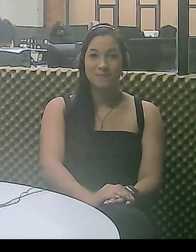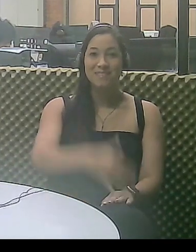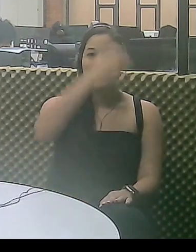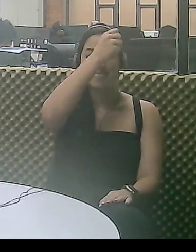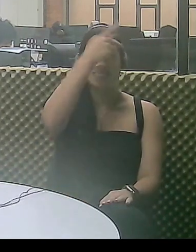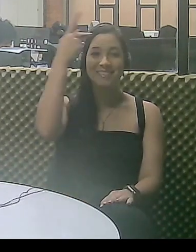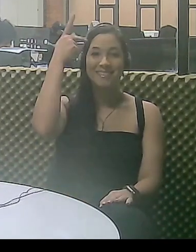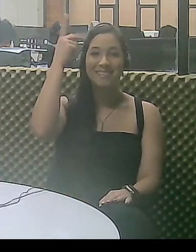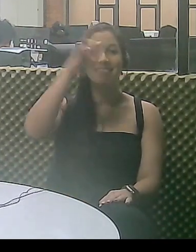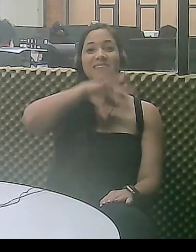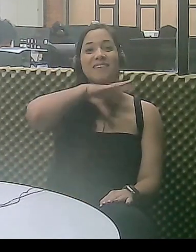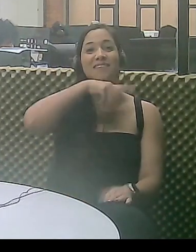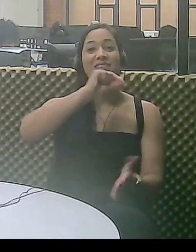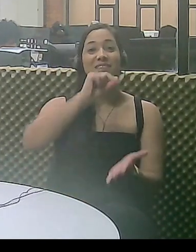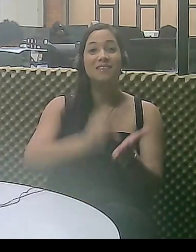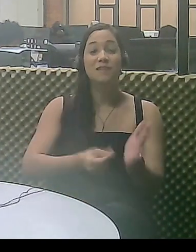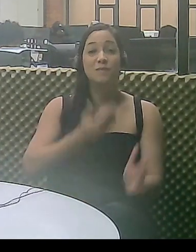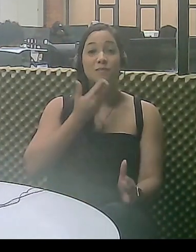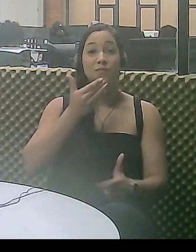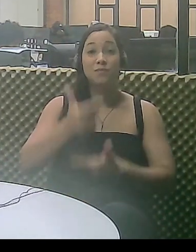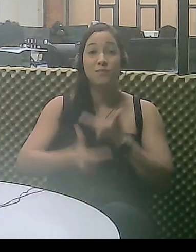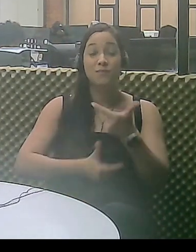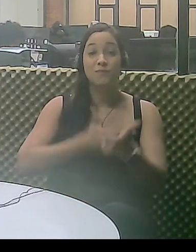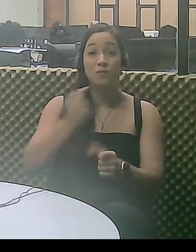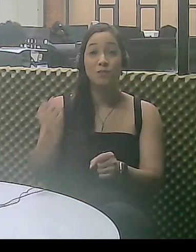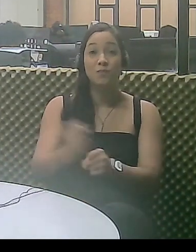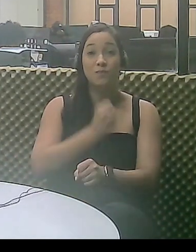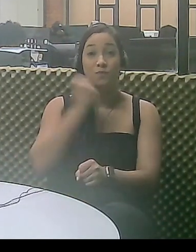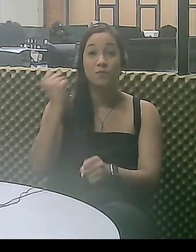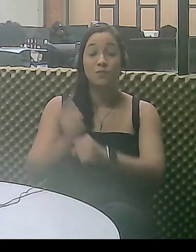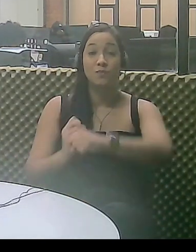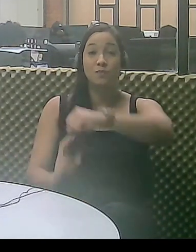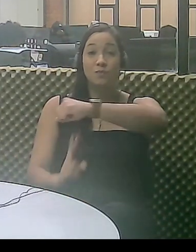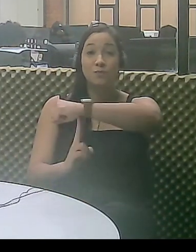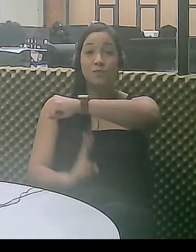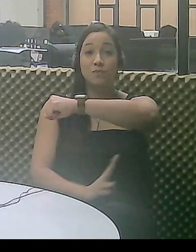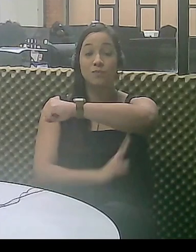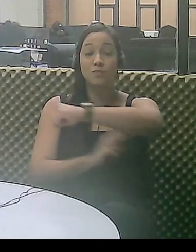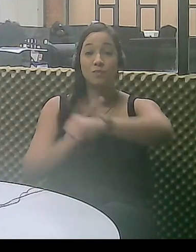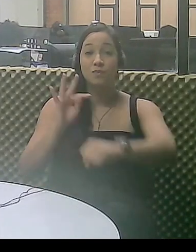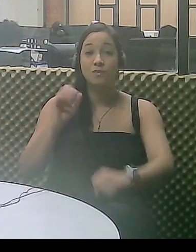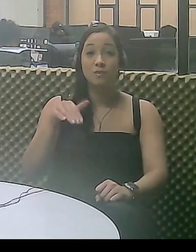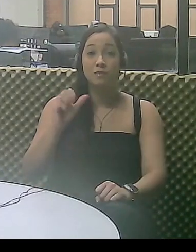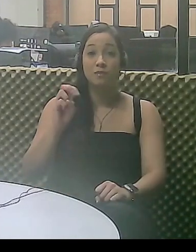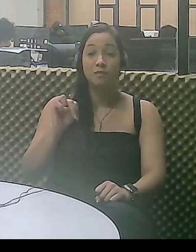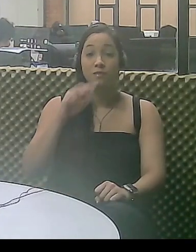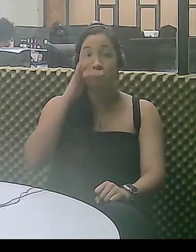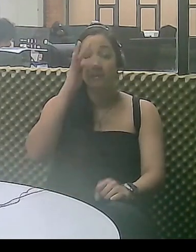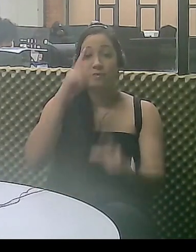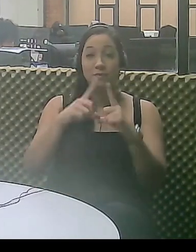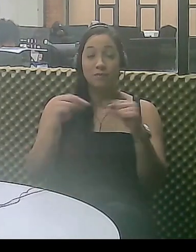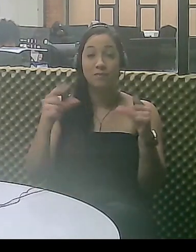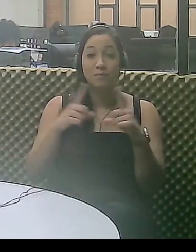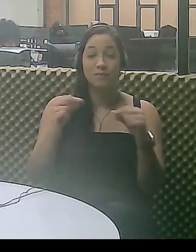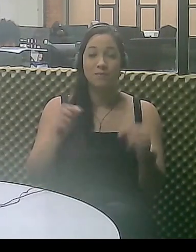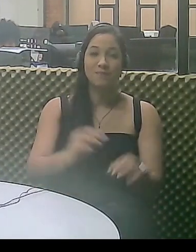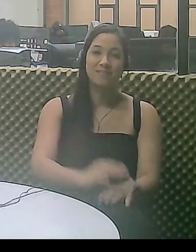Prefeito Odelmo Leão assina a ordem de serviço para a construção de ponte entre Itaiamã e Jardim Brasília.